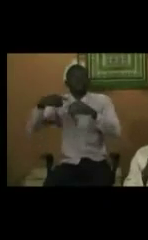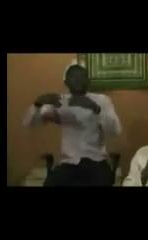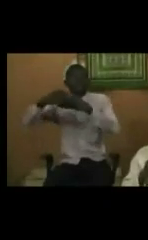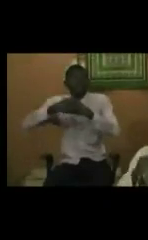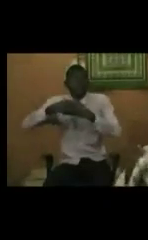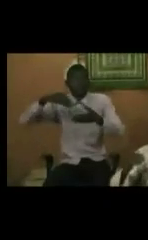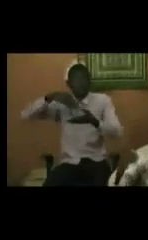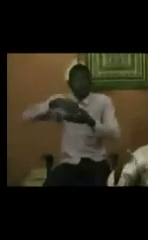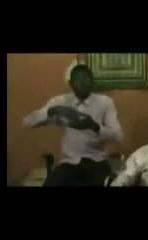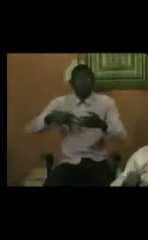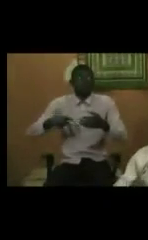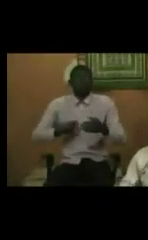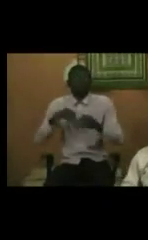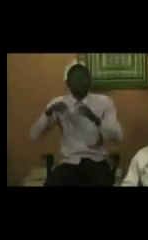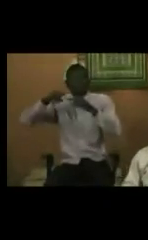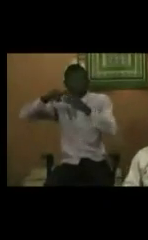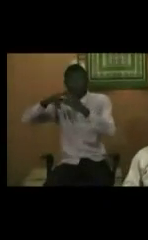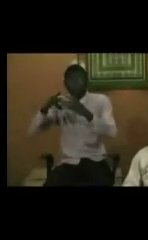e ge ku